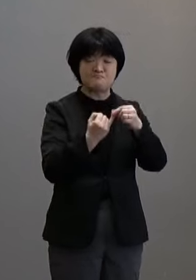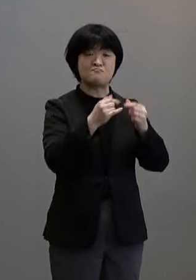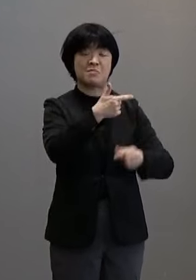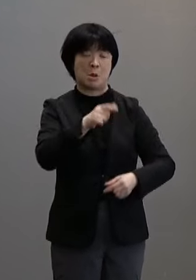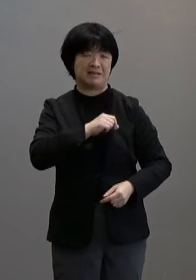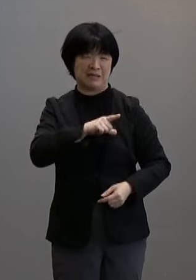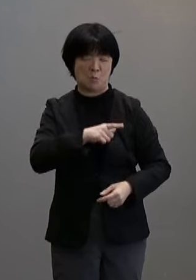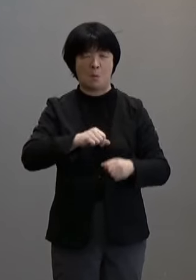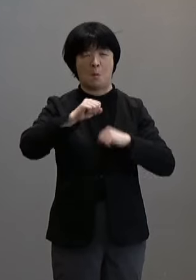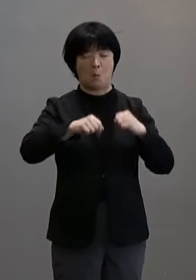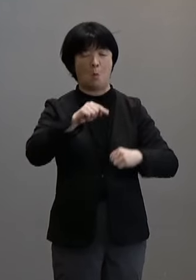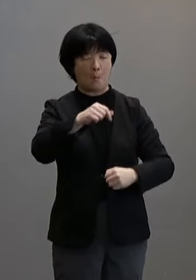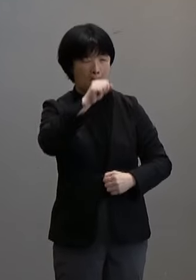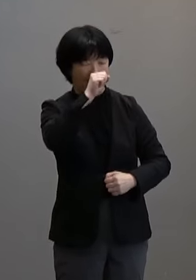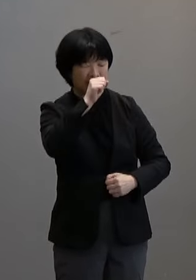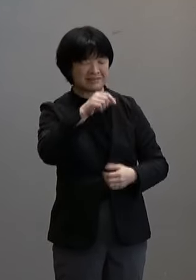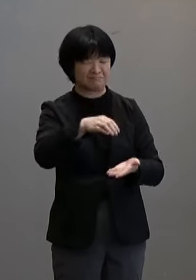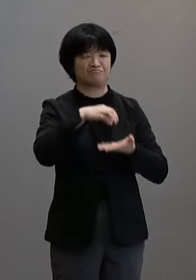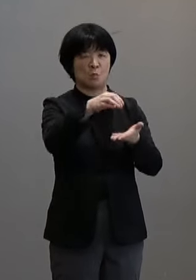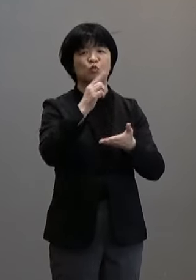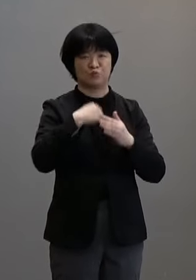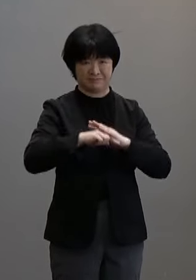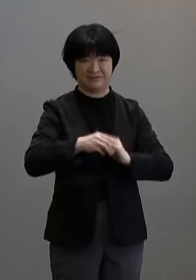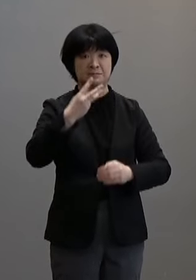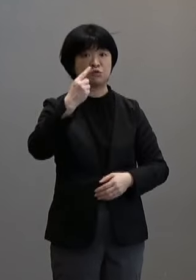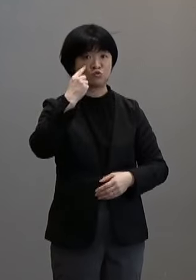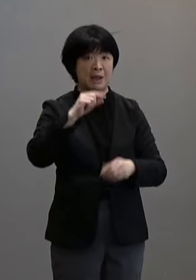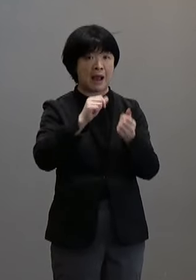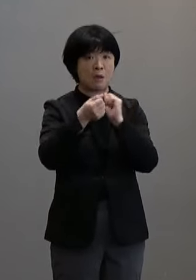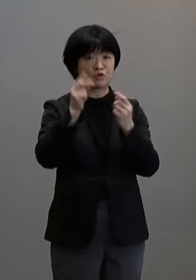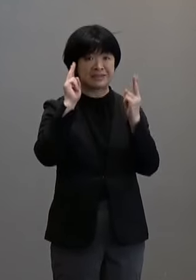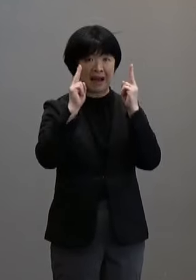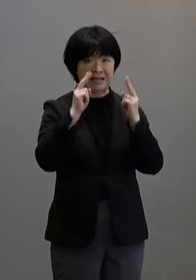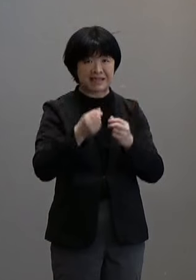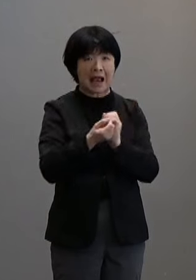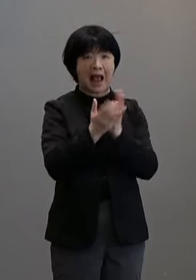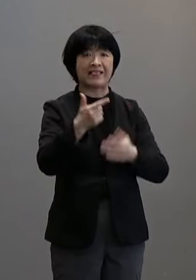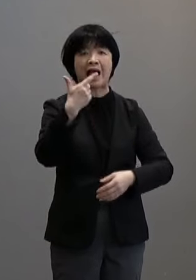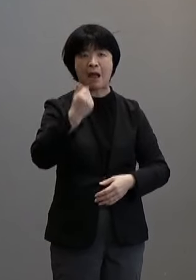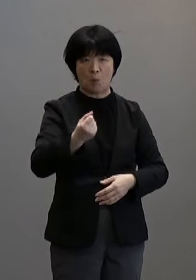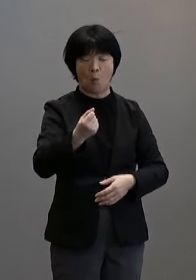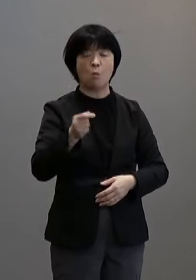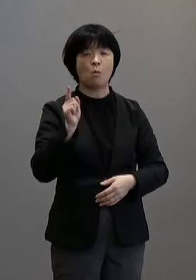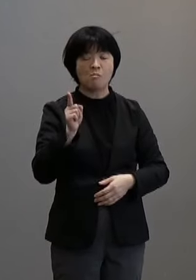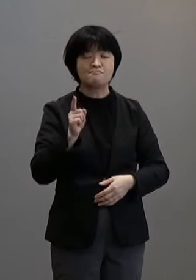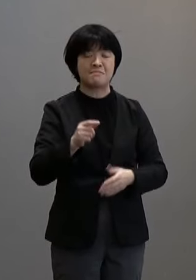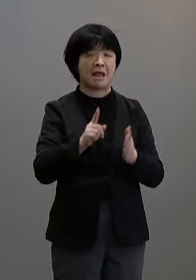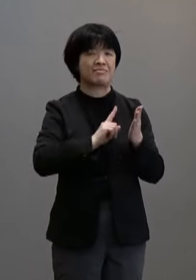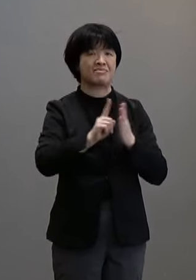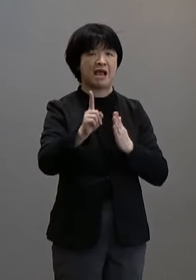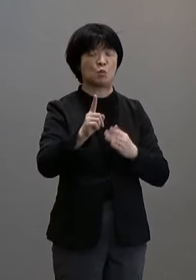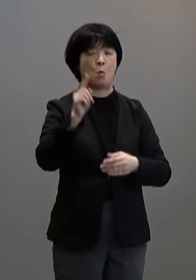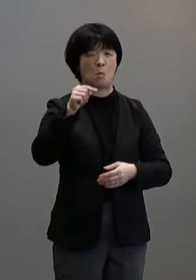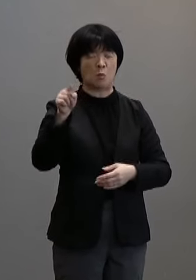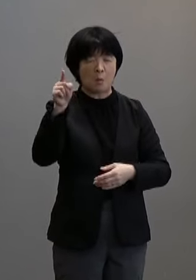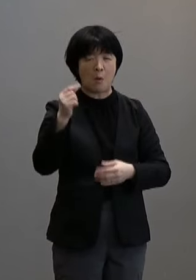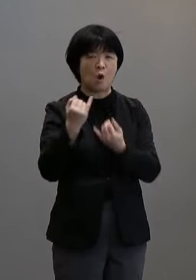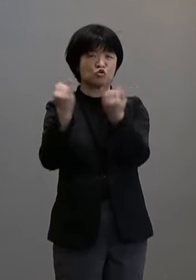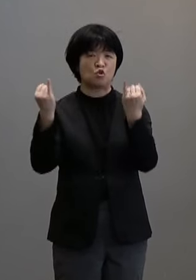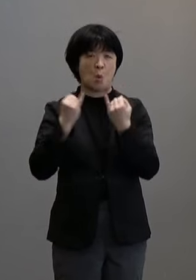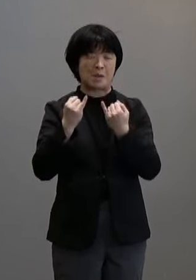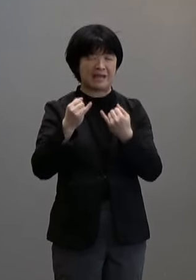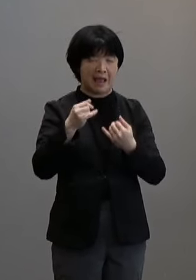いる点を高く評価いたしました。3つ目は株式会社花もです。代表者自らが女性活躍に